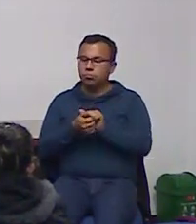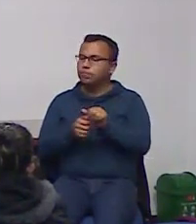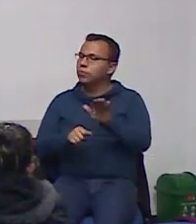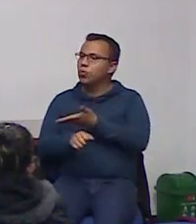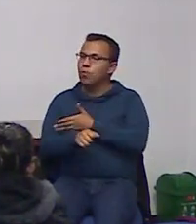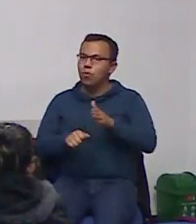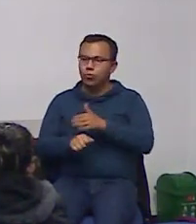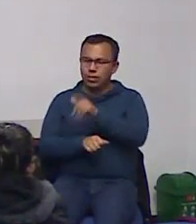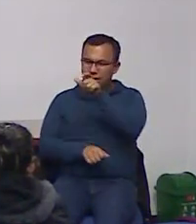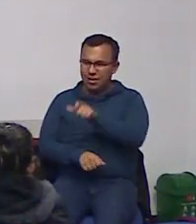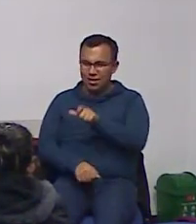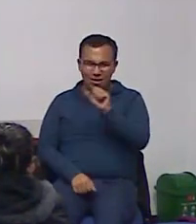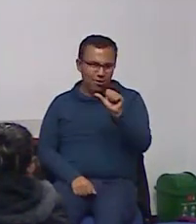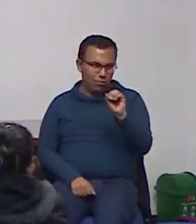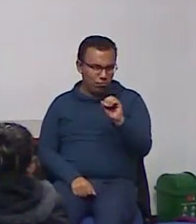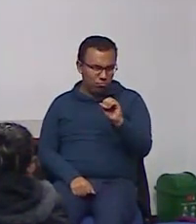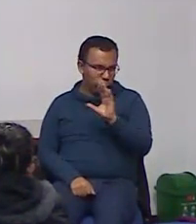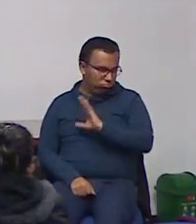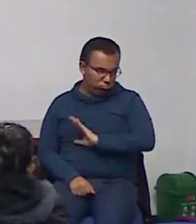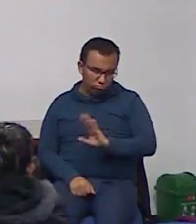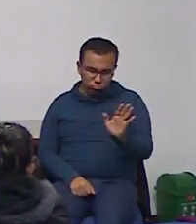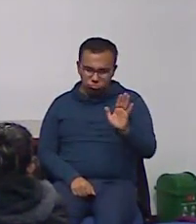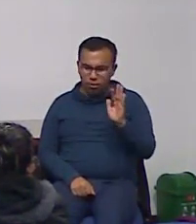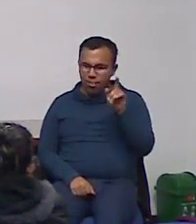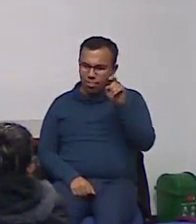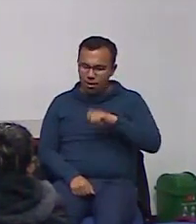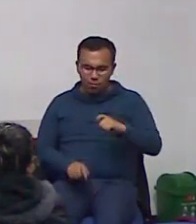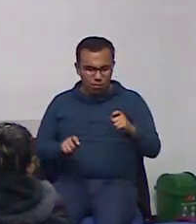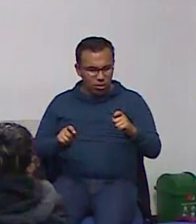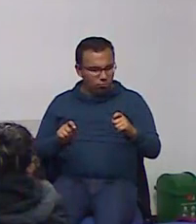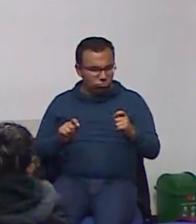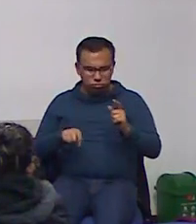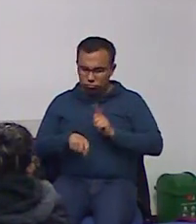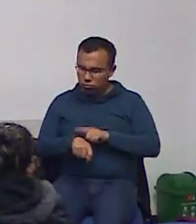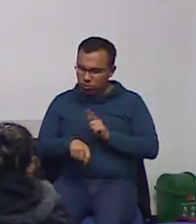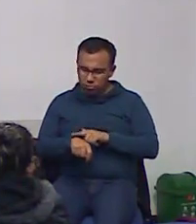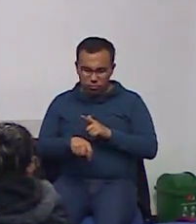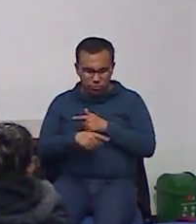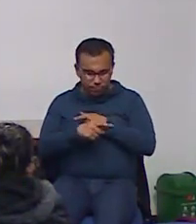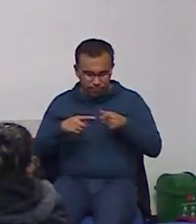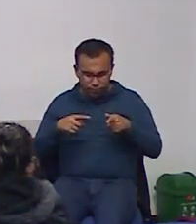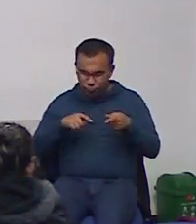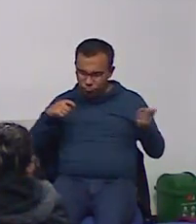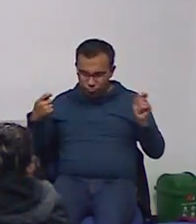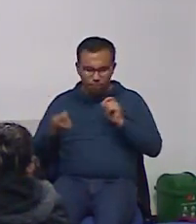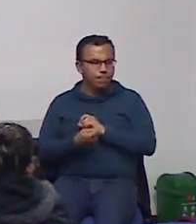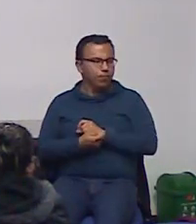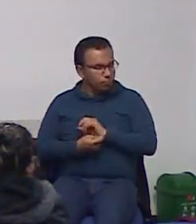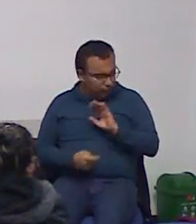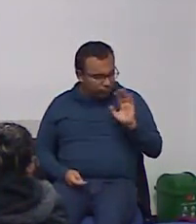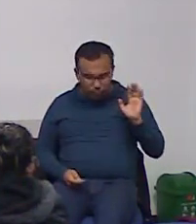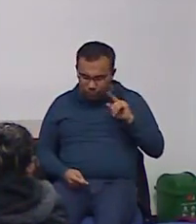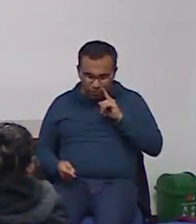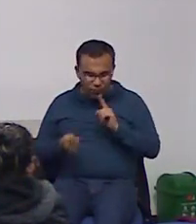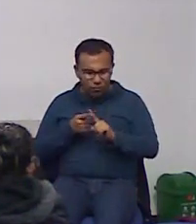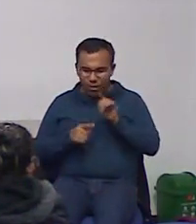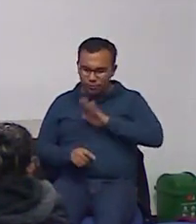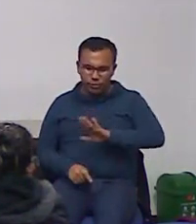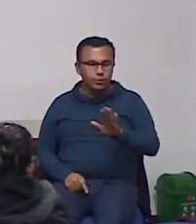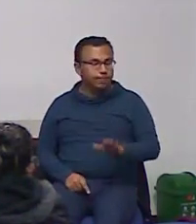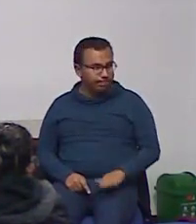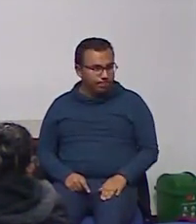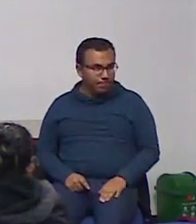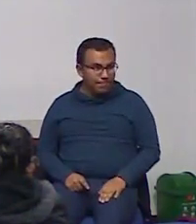musical para que ella o él eh tengan como ese momento en la semana de relajación Pues nos enfocamos en eso